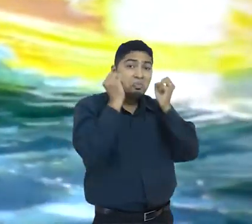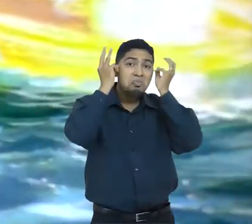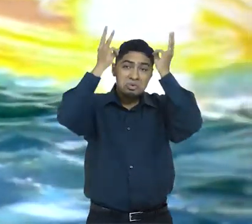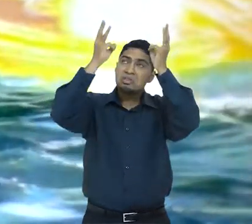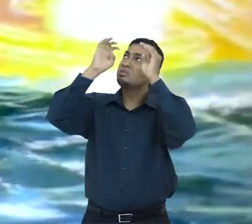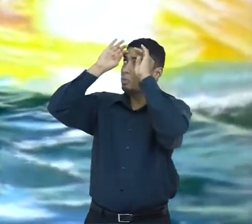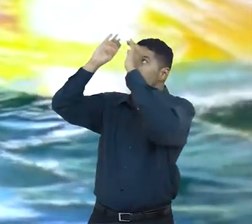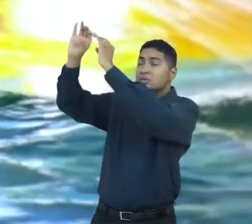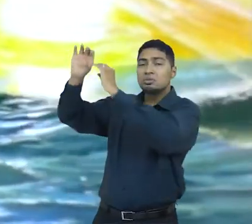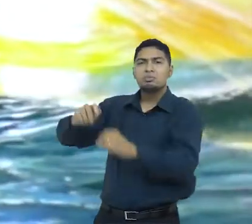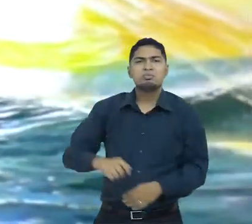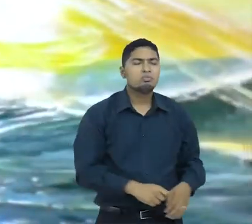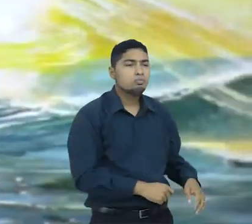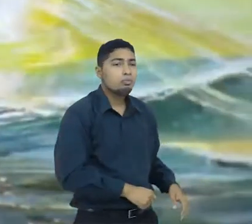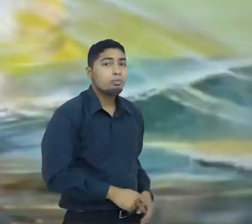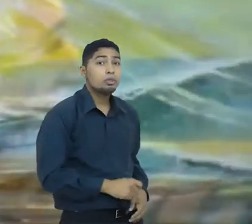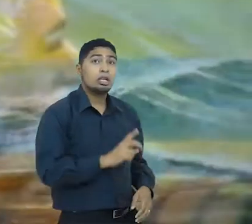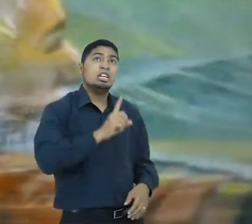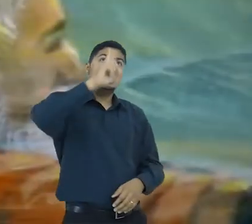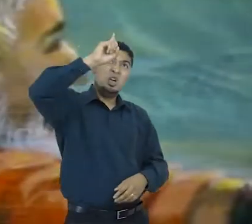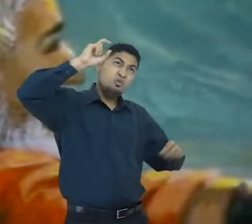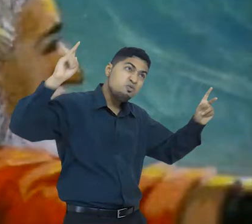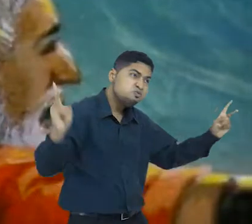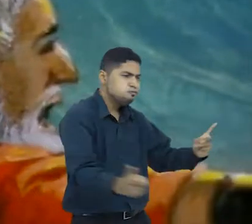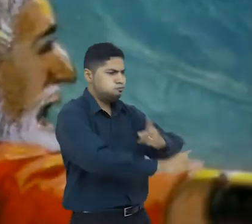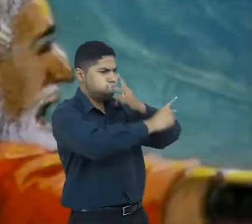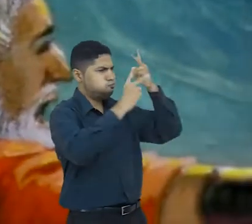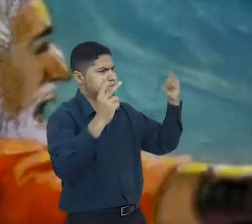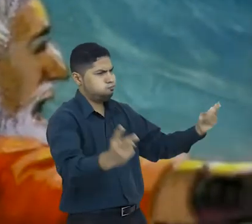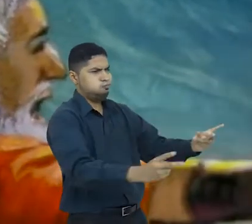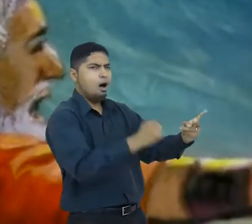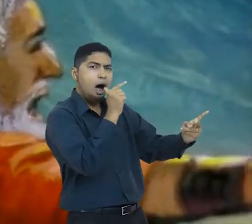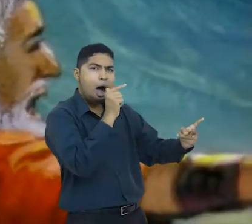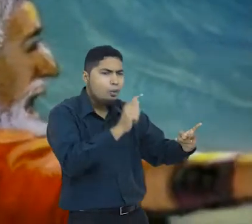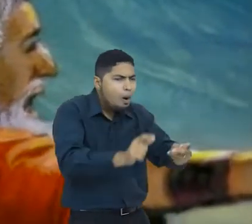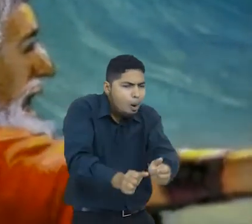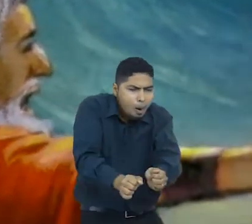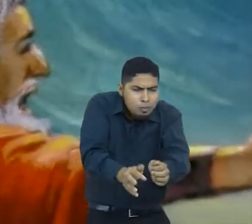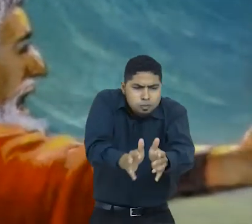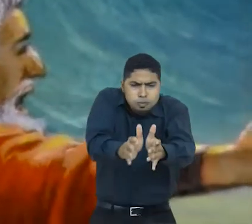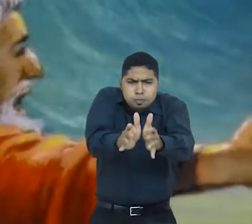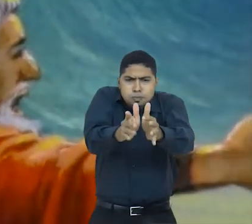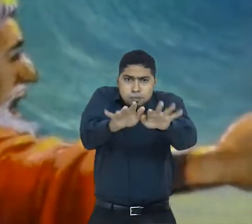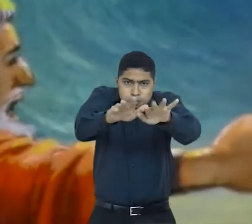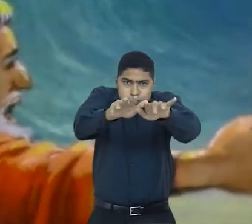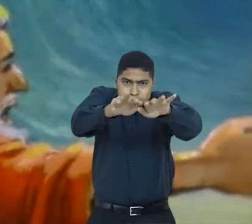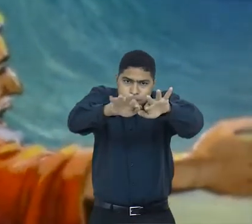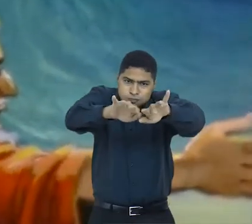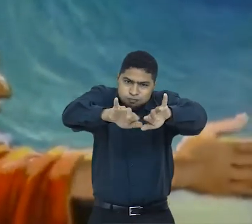Moisés fez o que o Senhor ordenou. Deus mandou um vento forte do leste separar as águas. Os hebreus atravessaram o